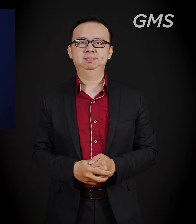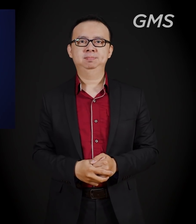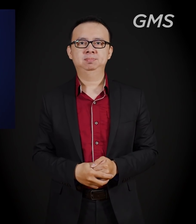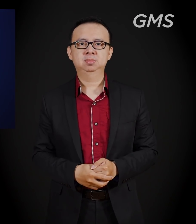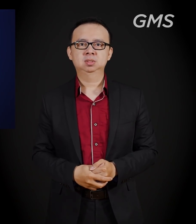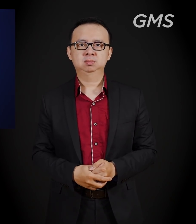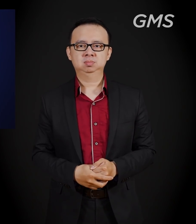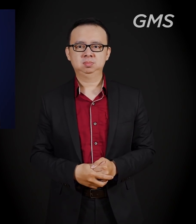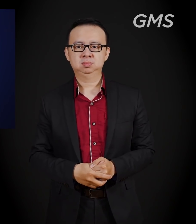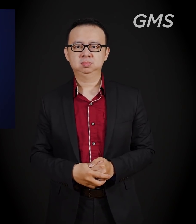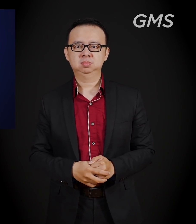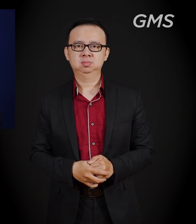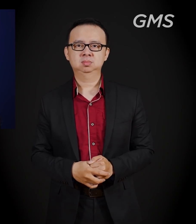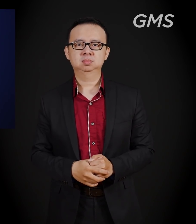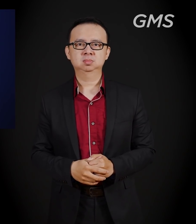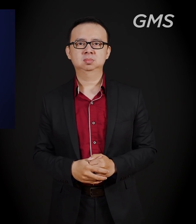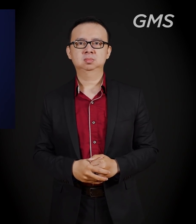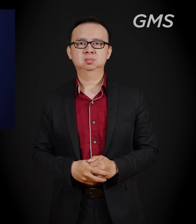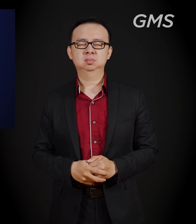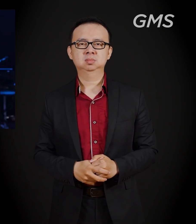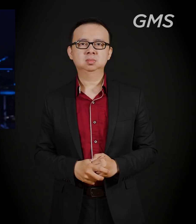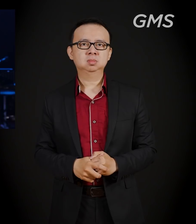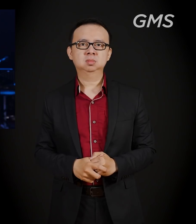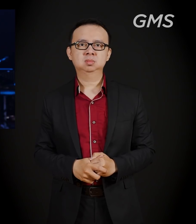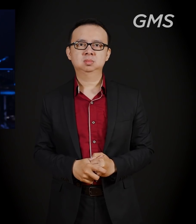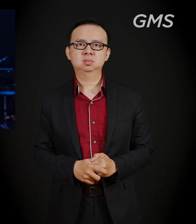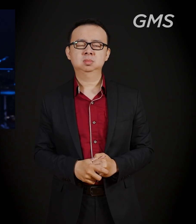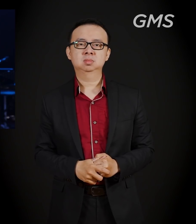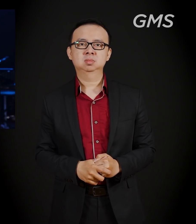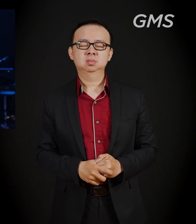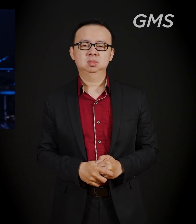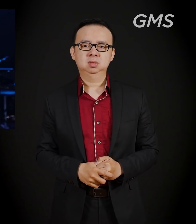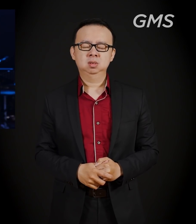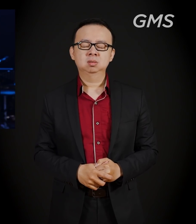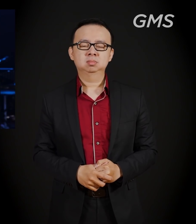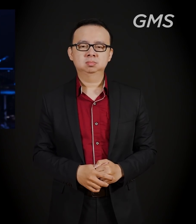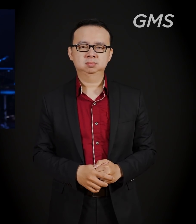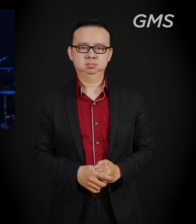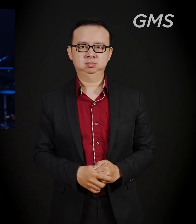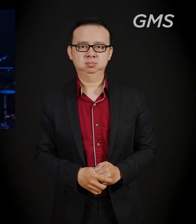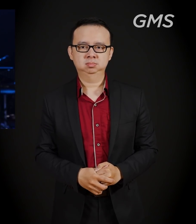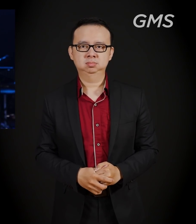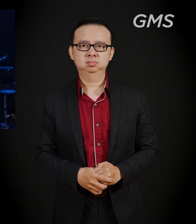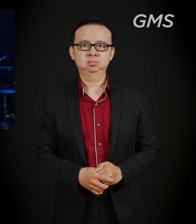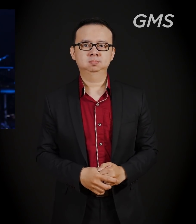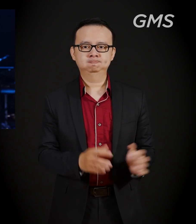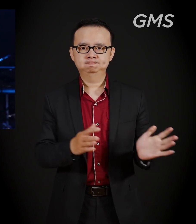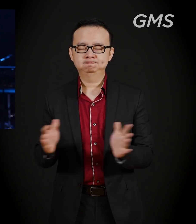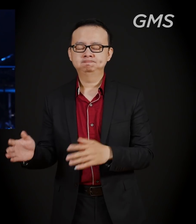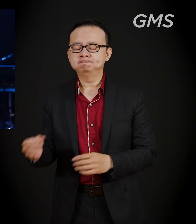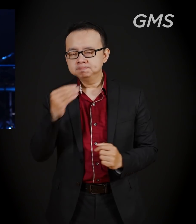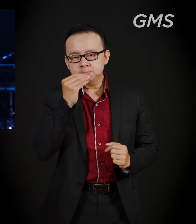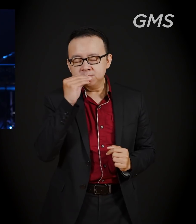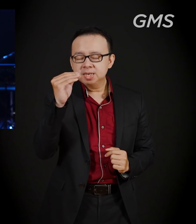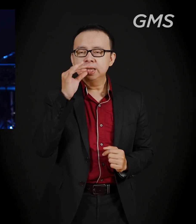dengan doktrin, lalu sibuk dengan ini, sibuk dengan itu, sampai tidak lagi memberitakan Injil dan mengabarkan Injil. Beritakan